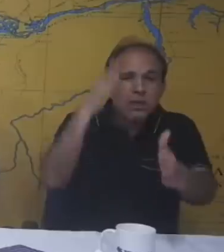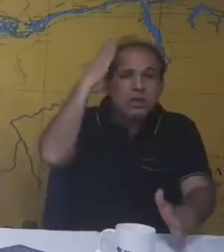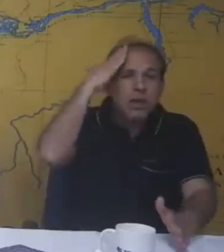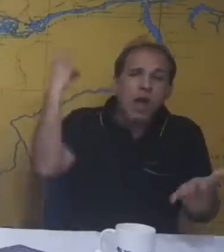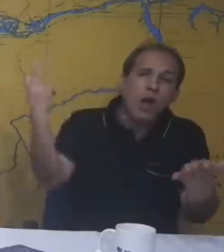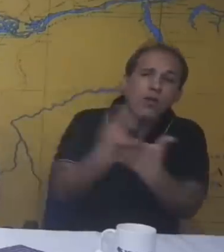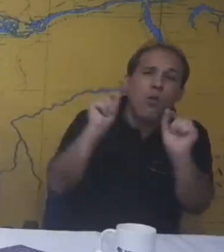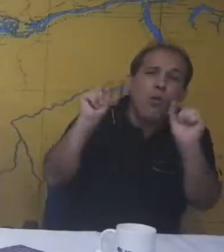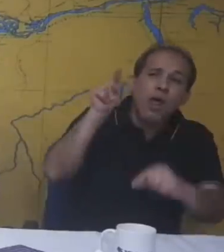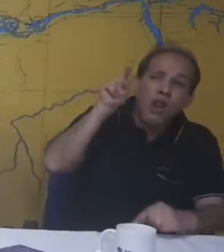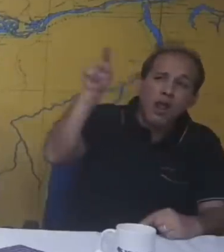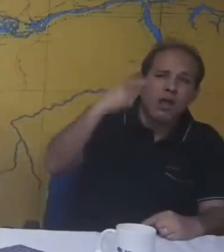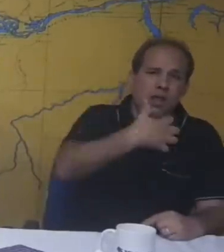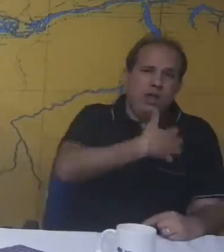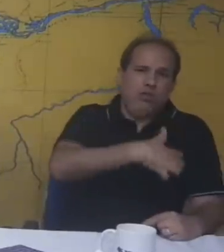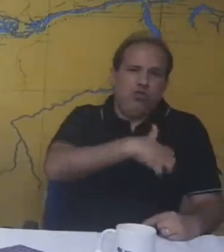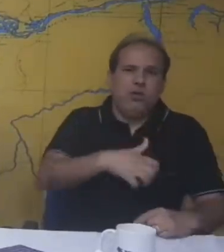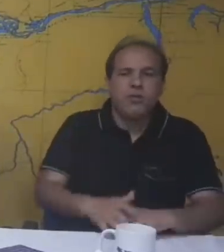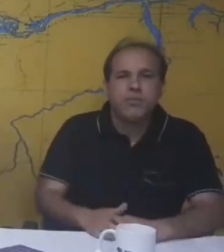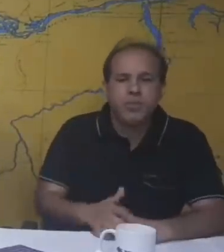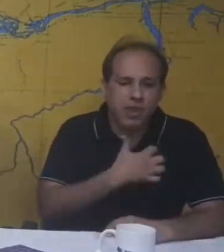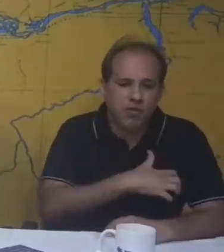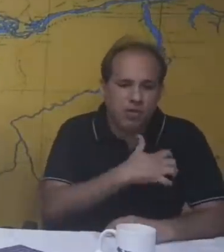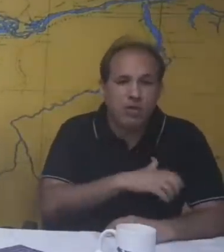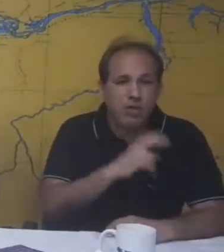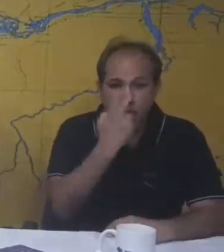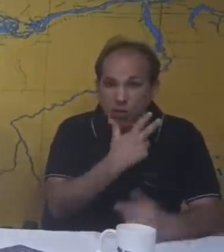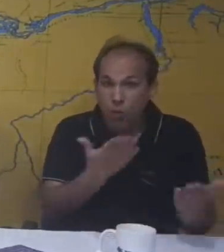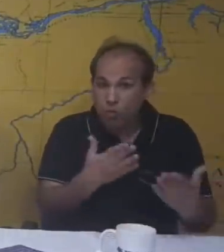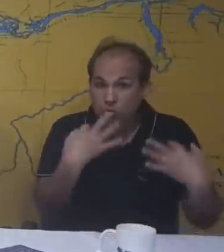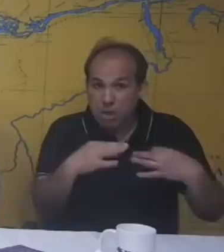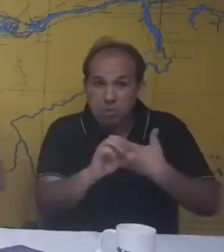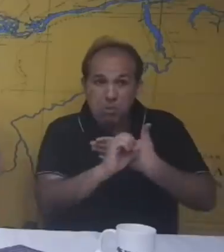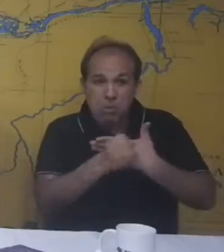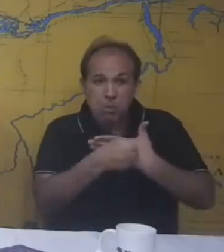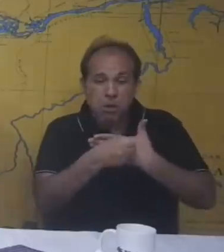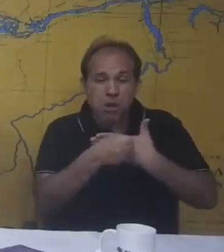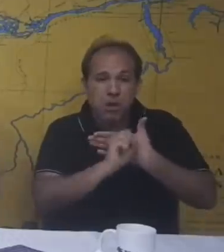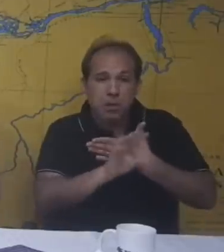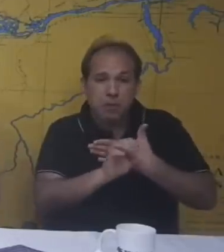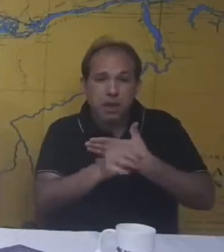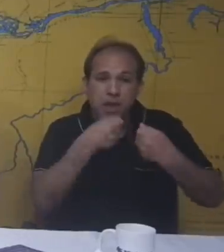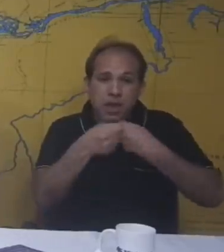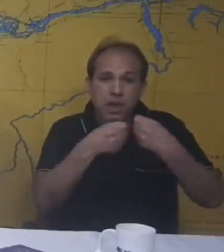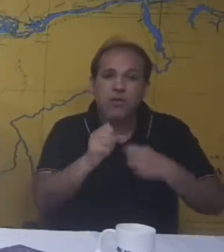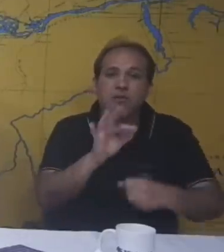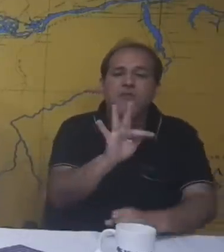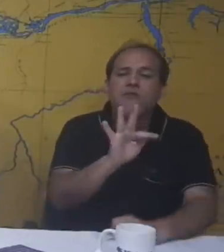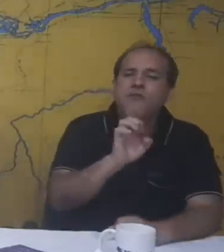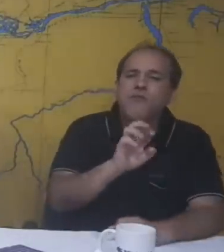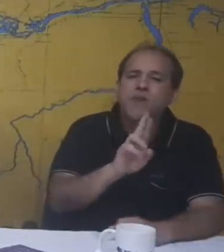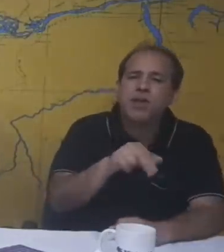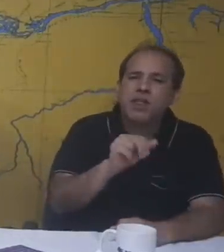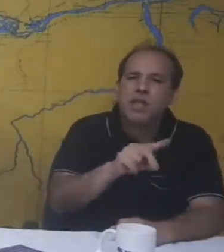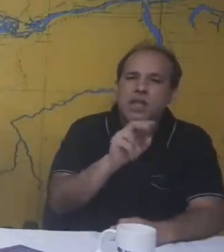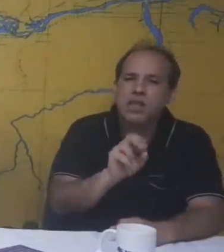Argentina. Em detalhe, vi hoje na imprensa, se eu estiver falando a verdade na imprensa, né? Tá lá o Fernandes,